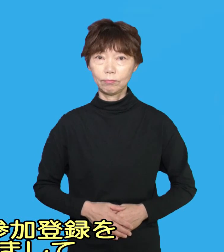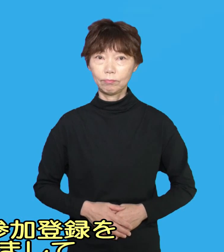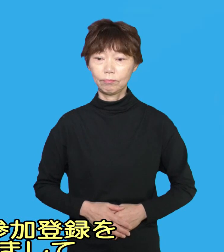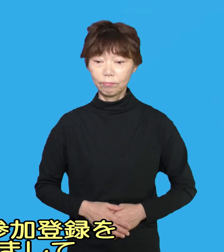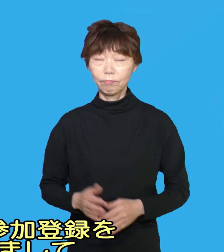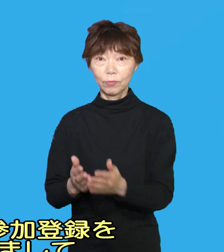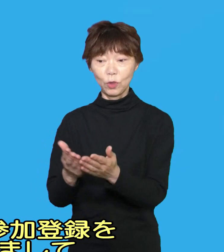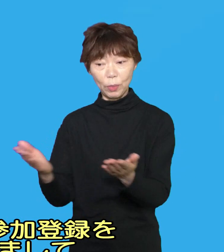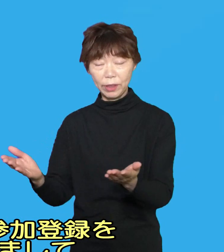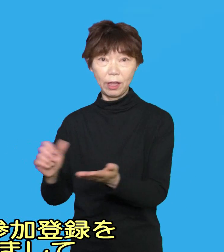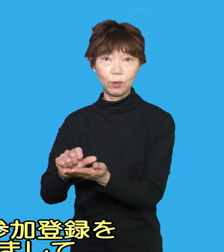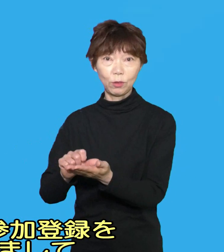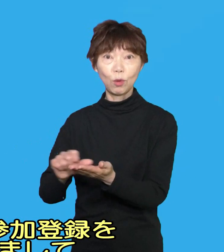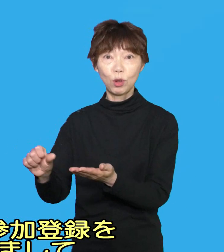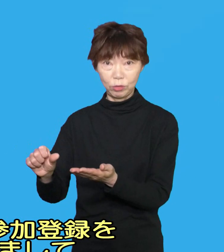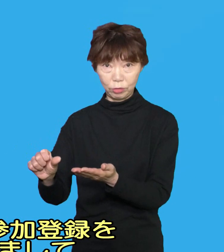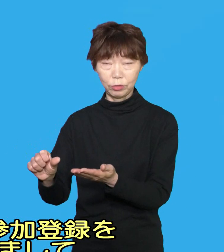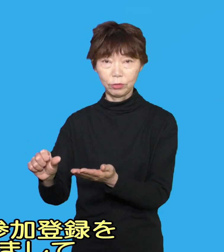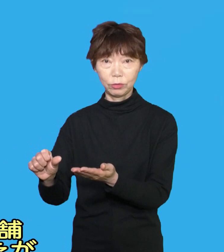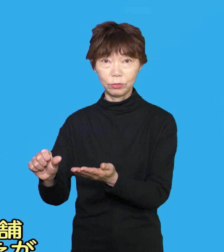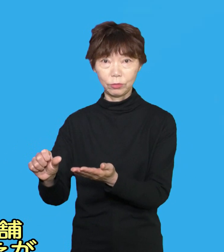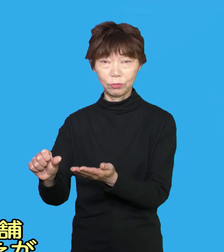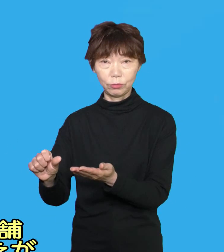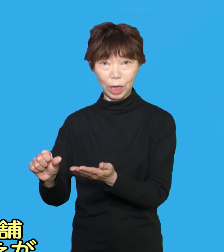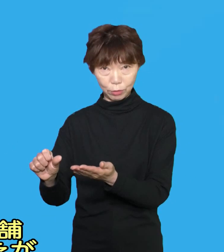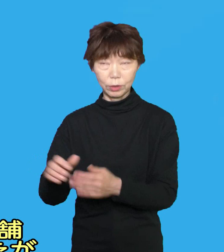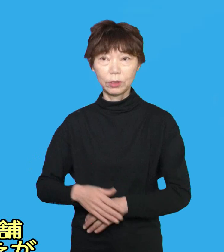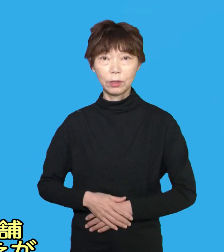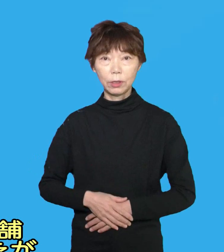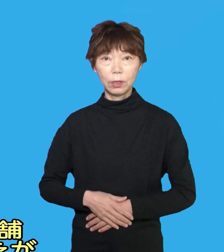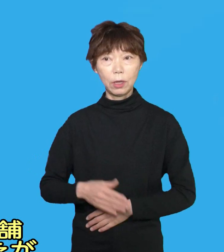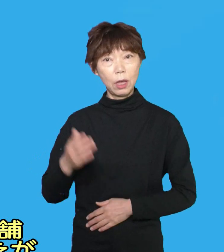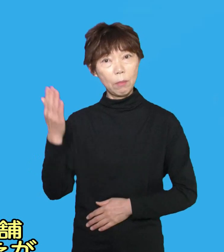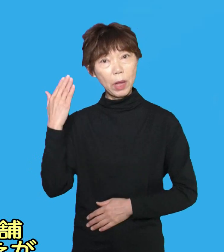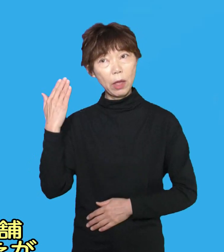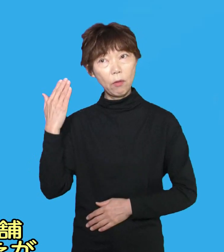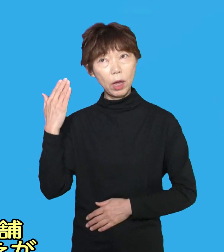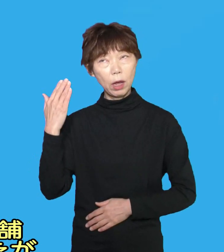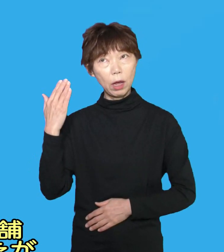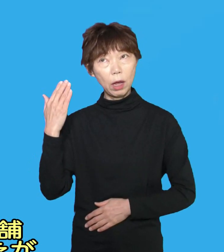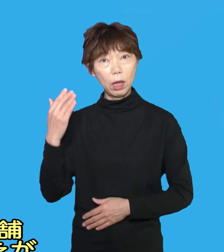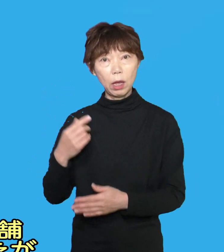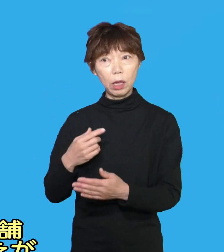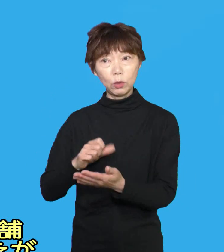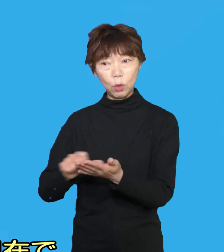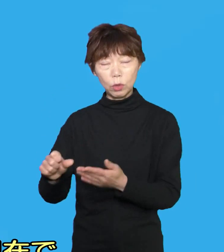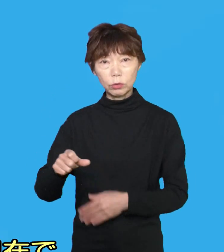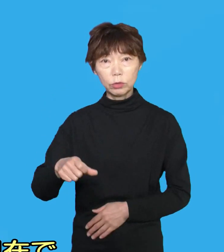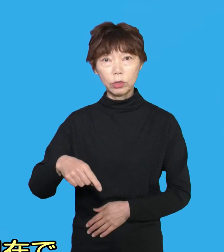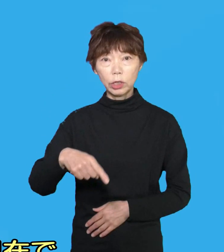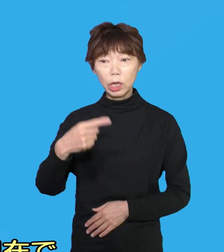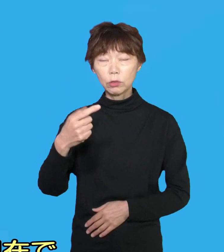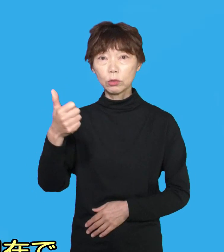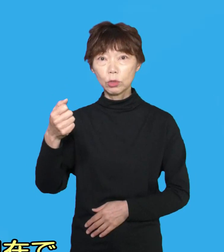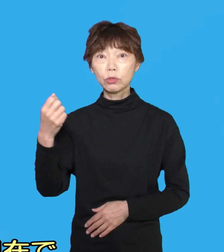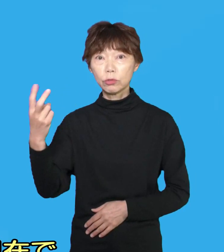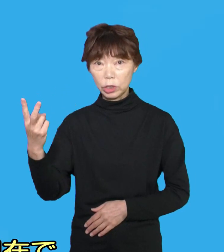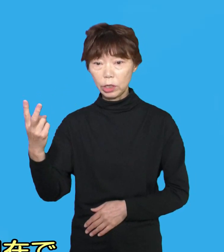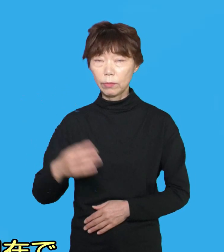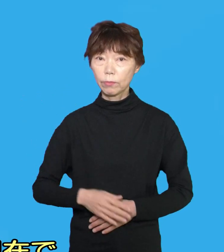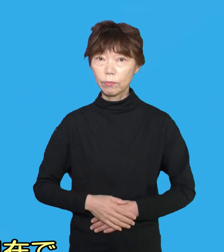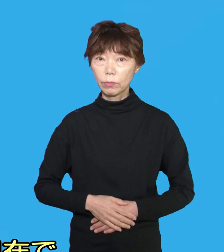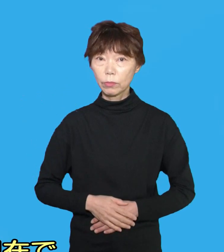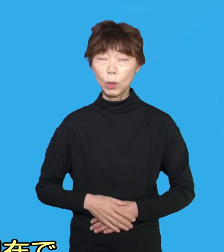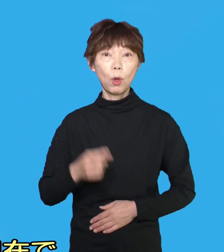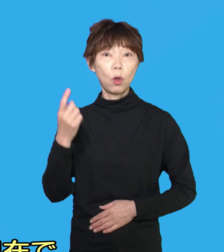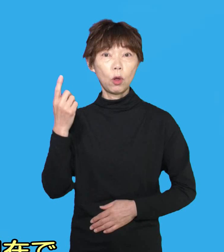店舗の参加登録をしていただいておりまして、以前は参加店舗152店舗でしたが、今日現在で昨